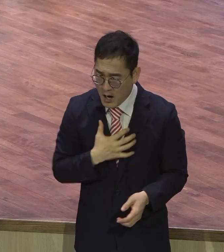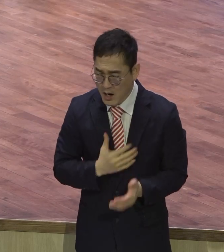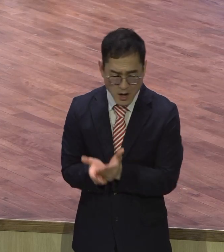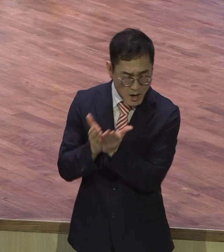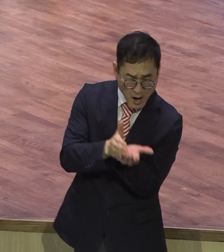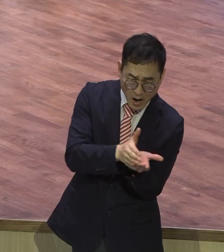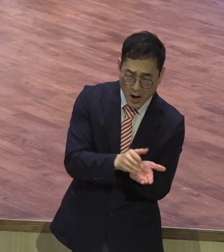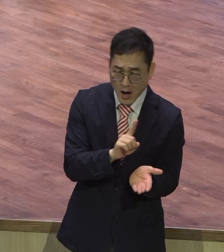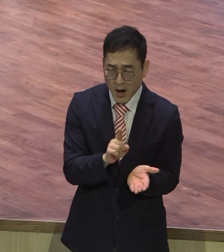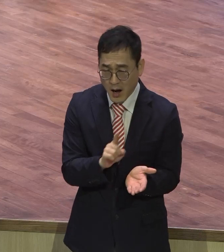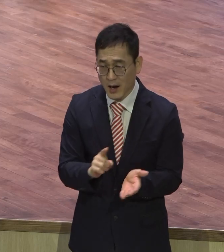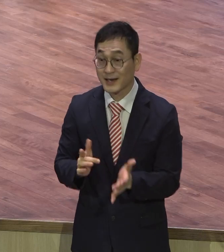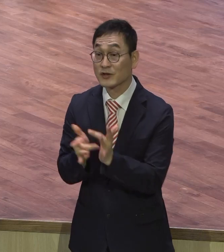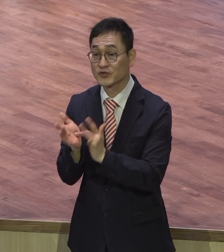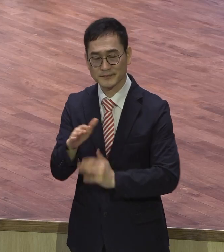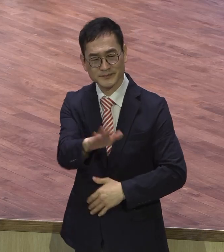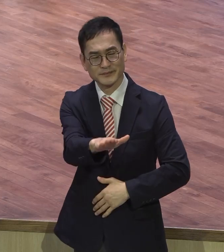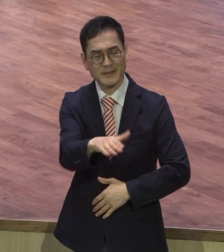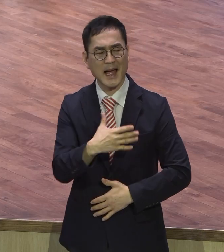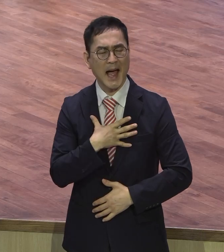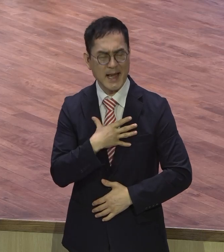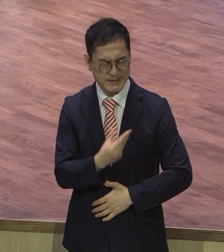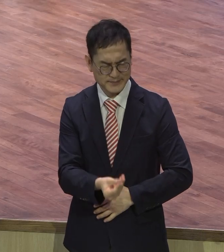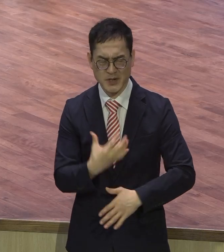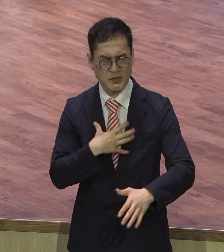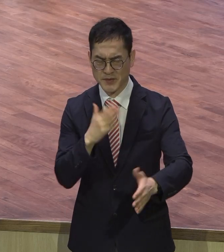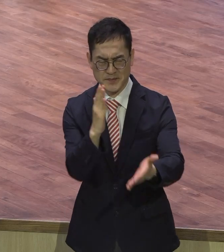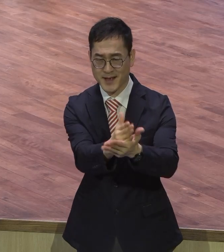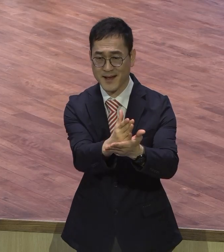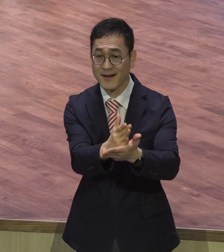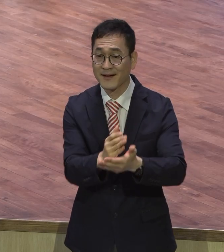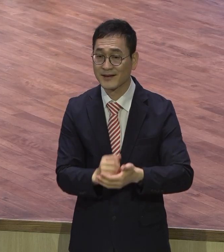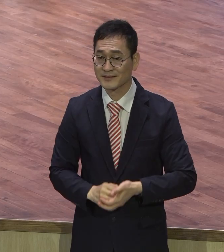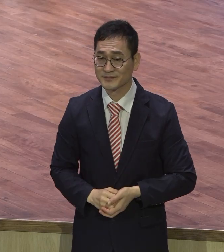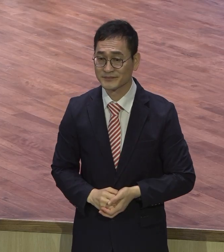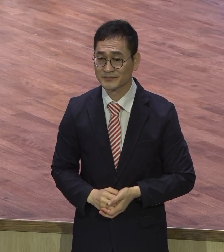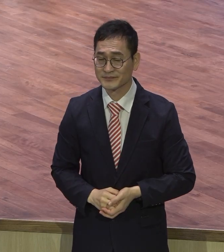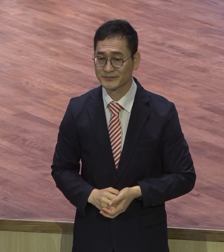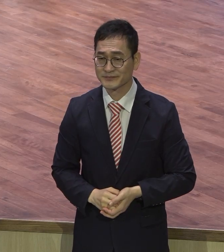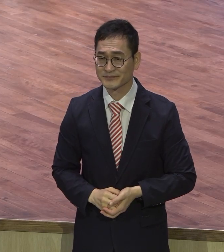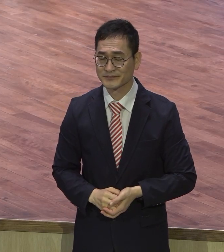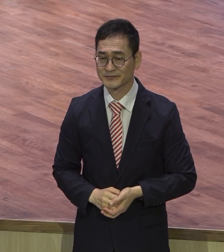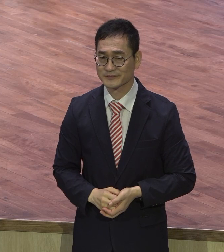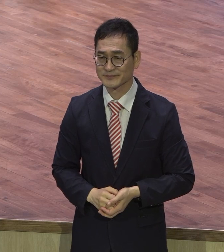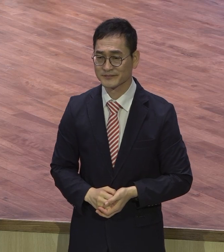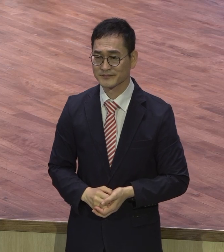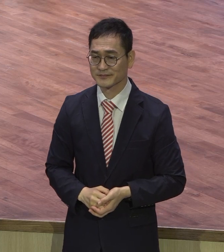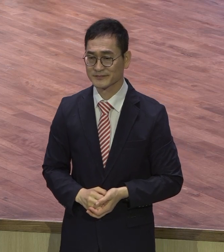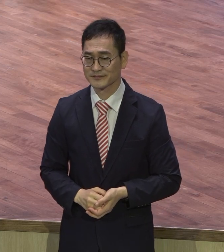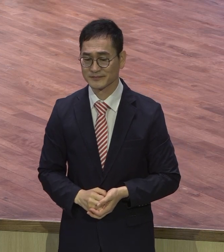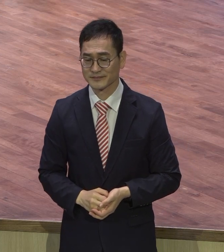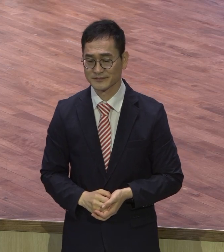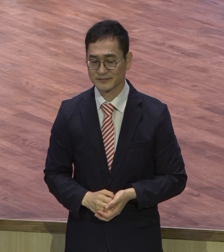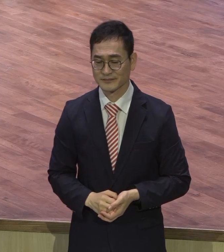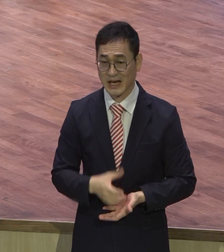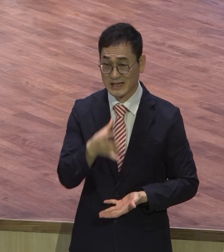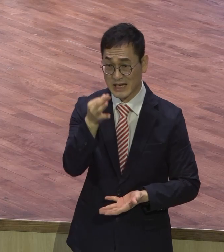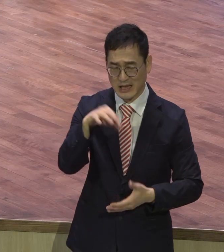안심하라. 평안하라. 어려운 가운데 가족을 다 잃고 재산 다 잃고 그런